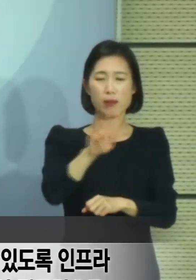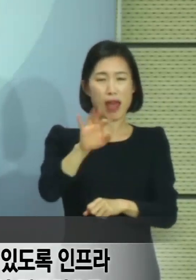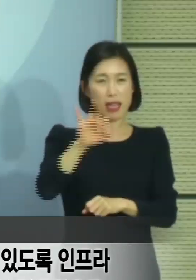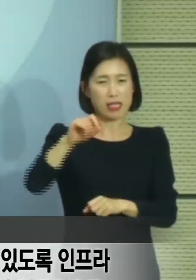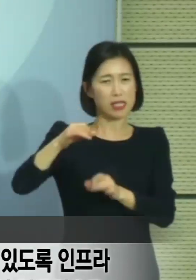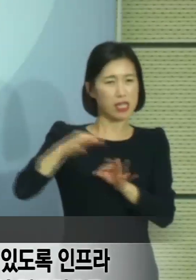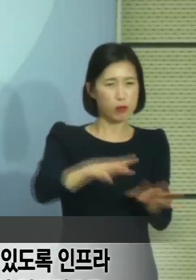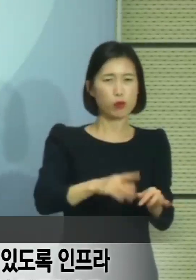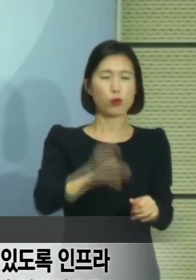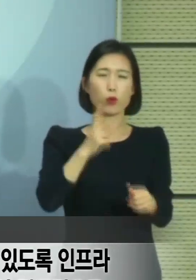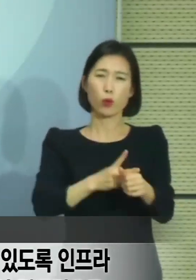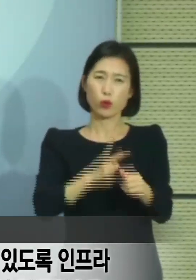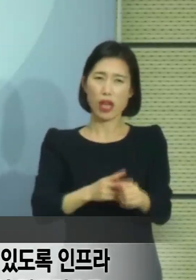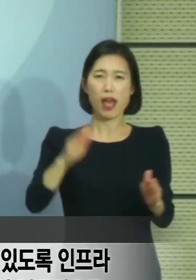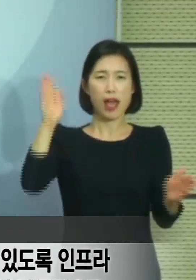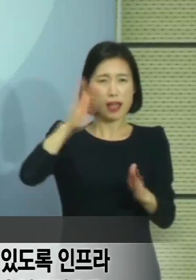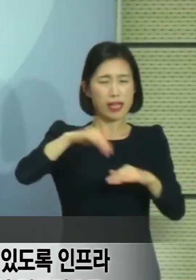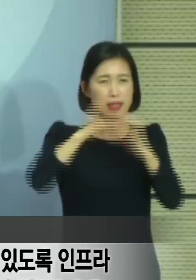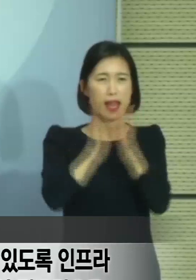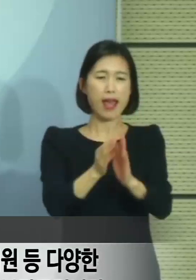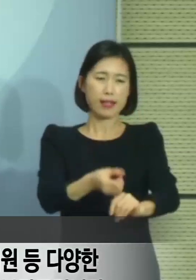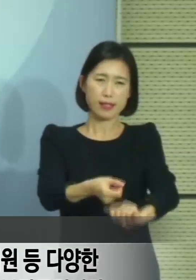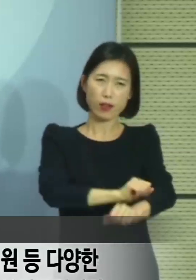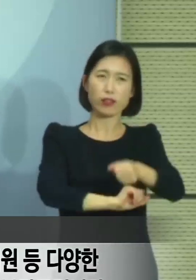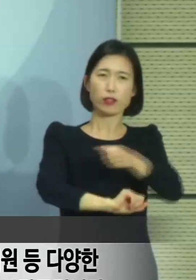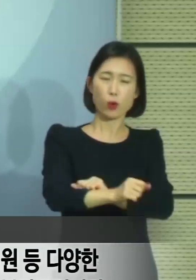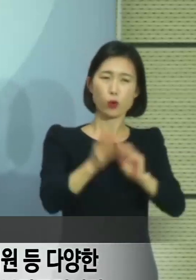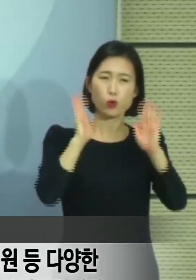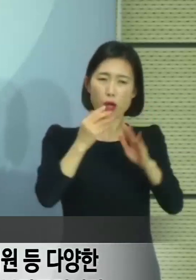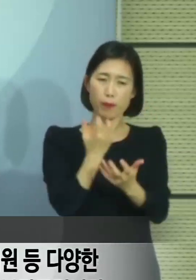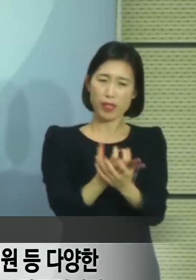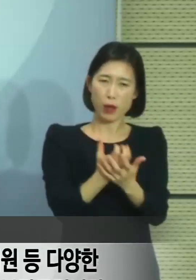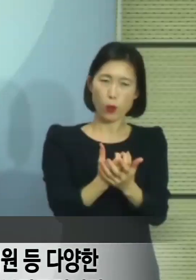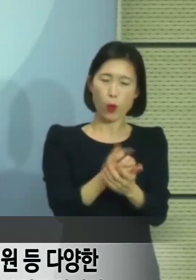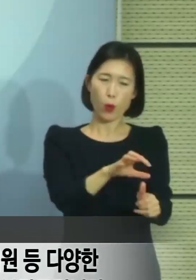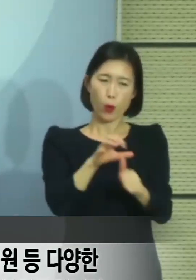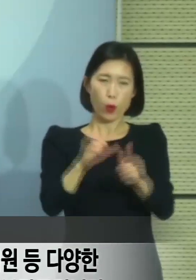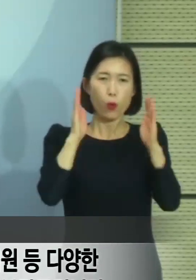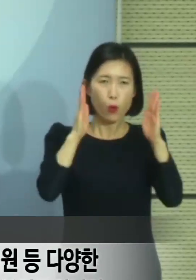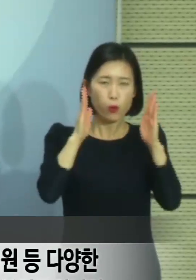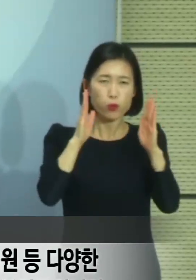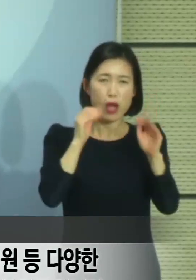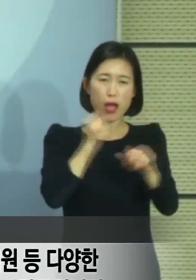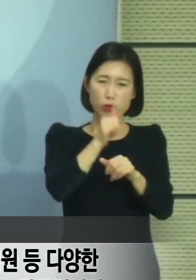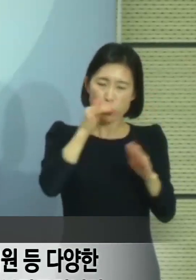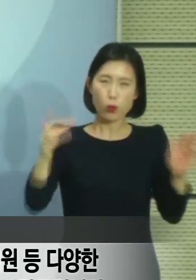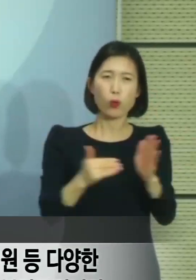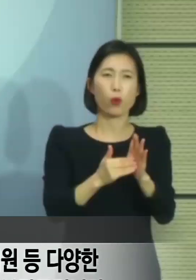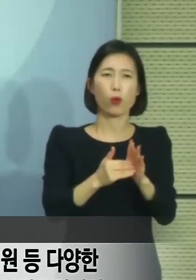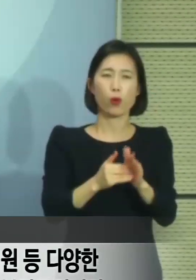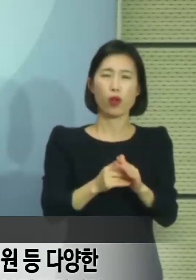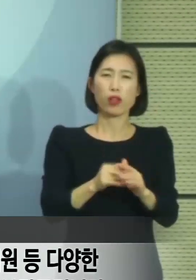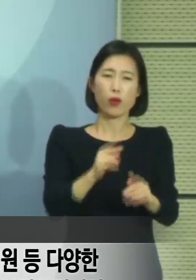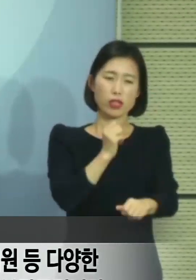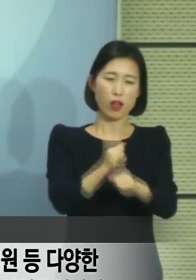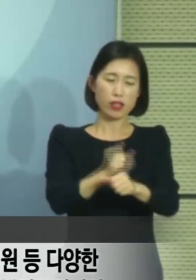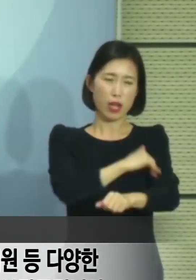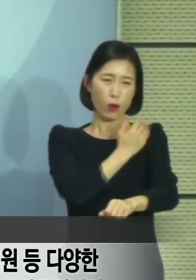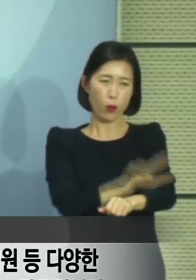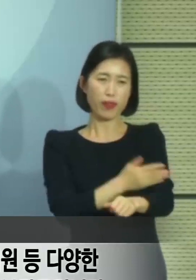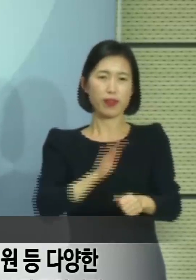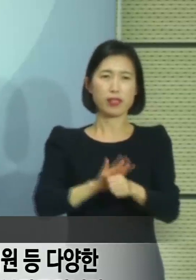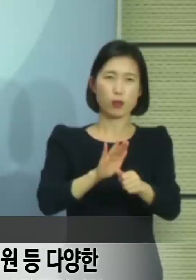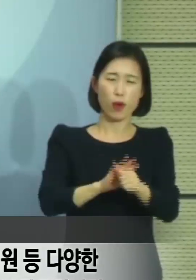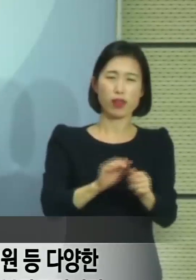교사와 학생들이 적극적으로 수업 자료를 활용할 수 있도록 포괄적인 저작권 지원 등